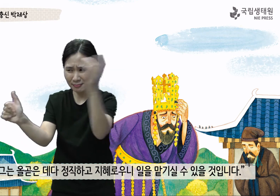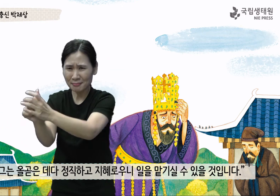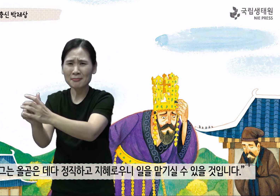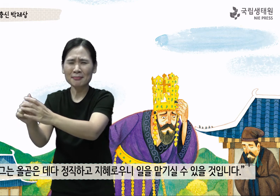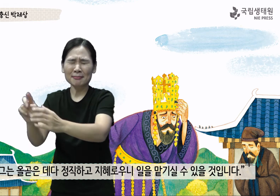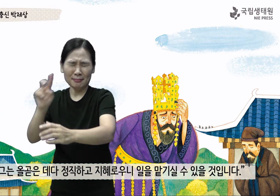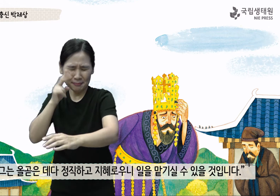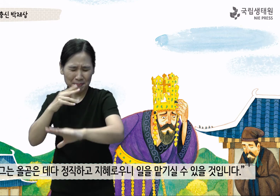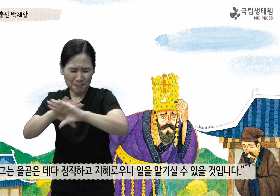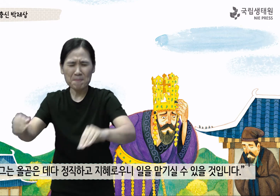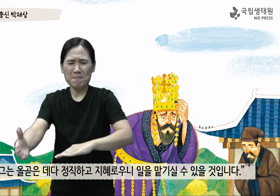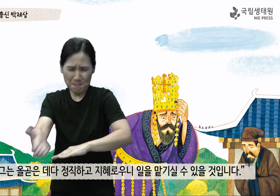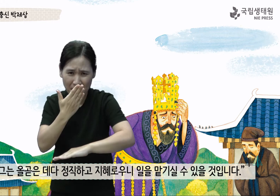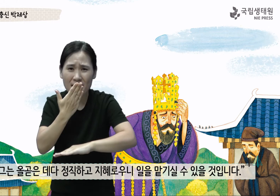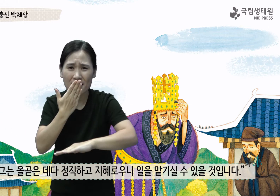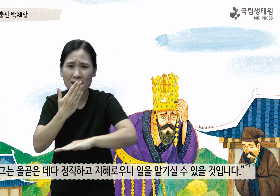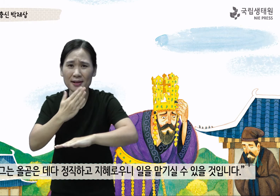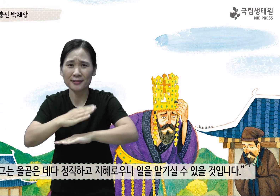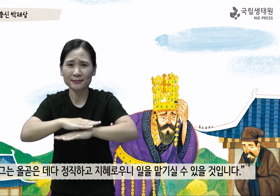것입니다.